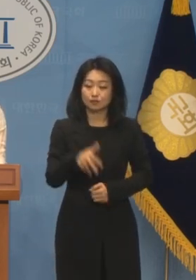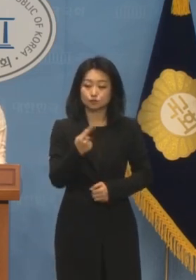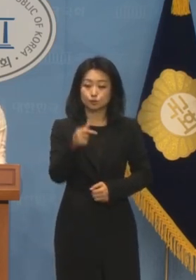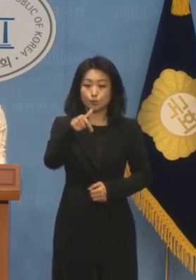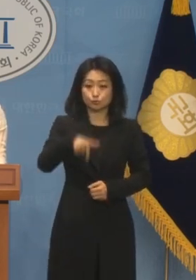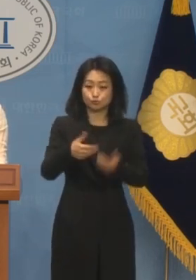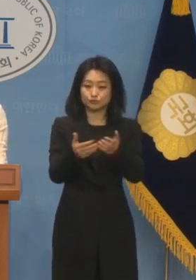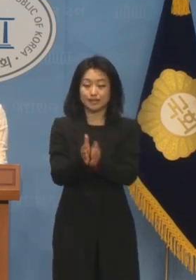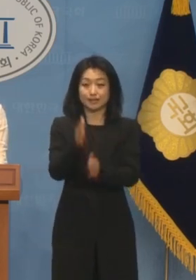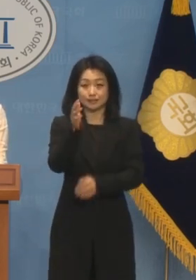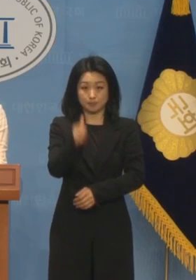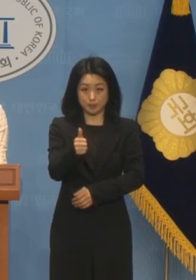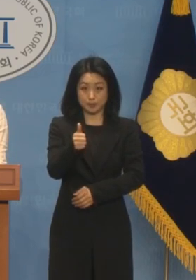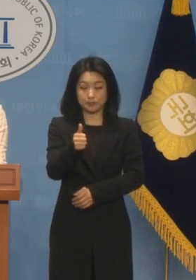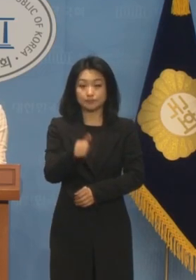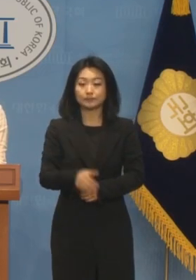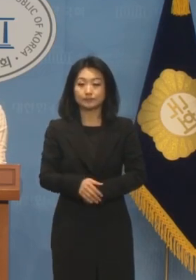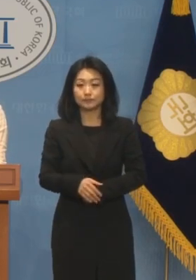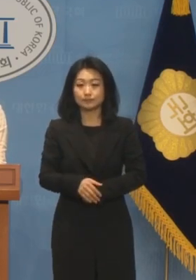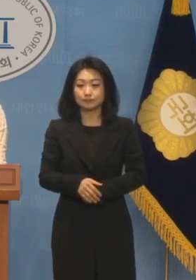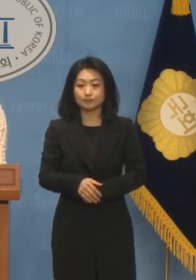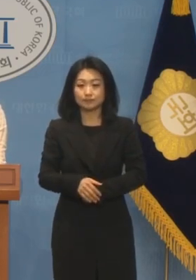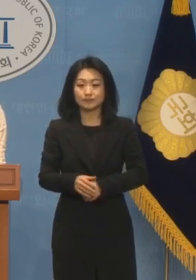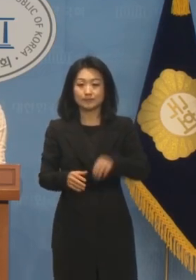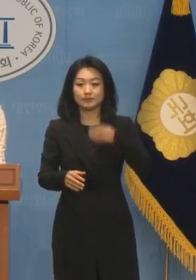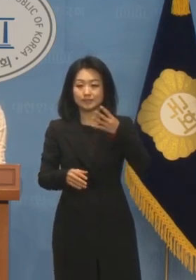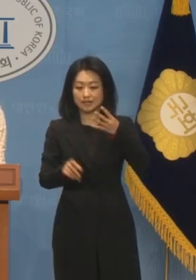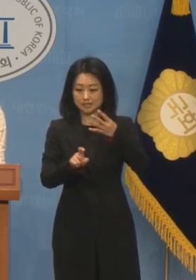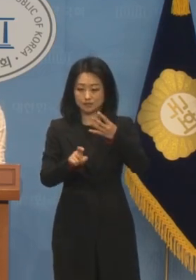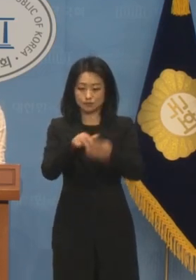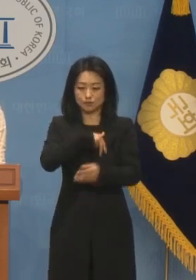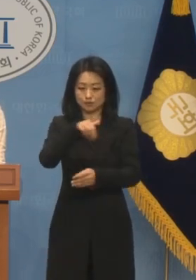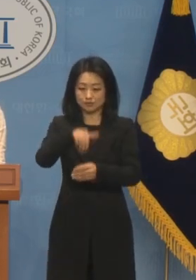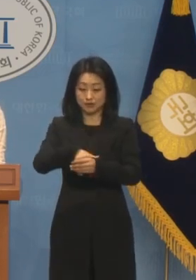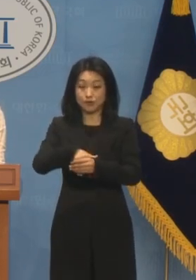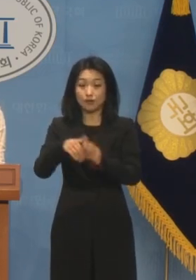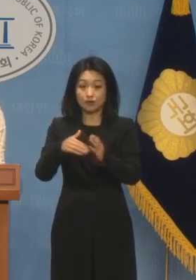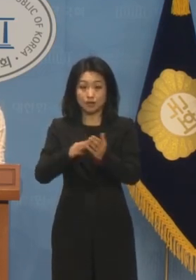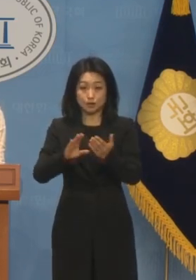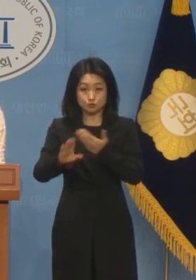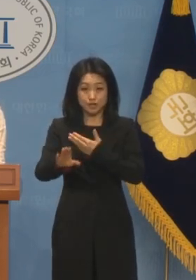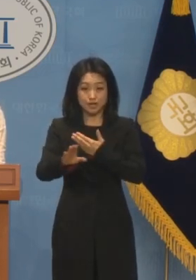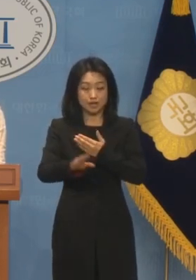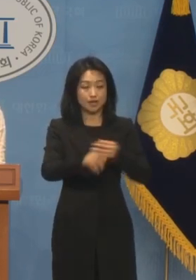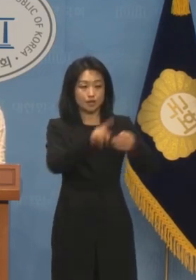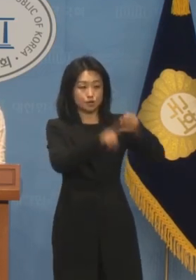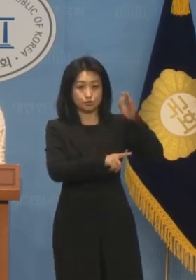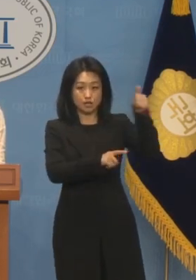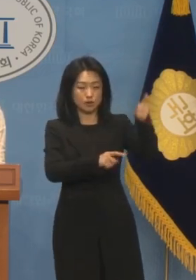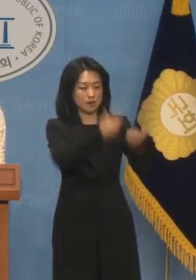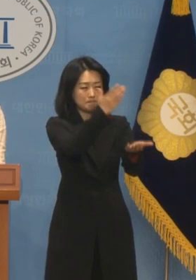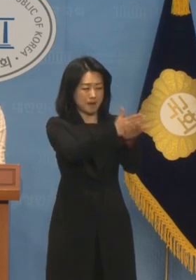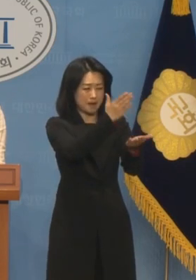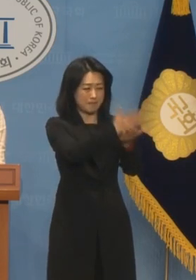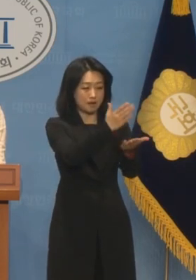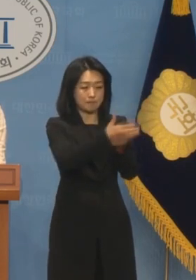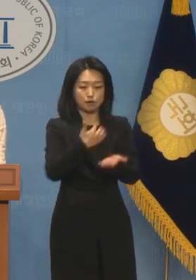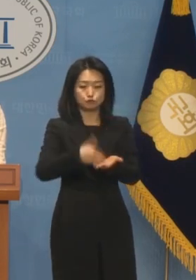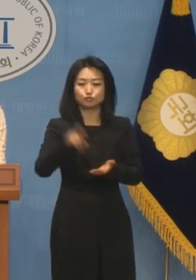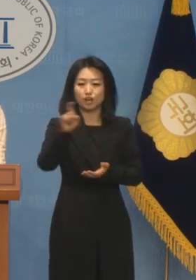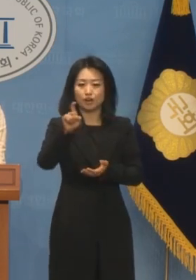조국혁신당의 조국 대표는 4.10 총선 직후 윤 대통령이 하지 말아야 할 10가지를 제안한 적이 있습니다.